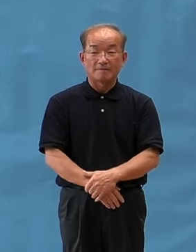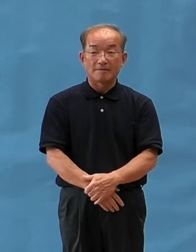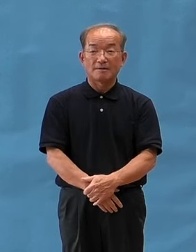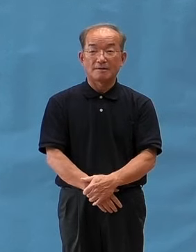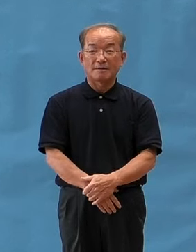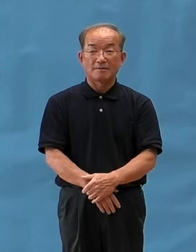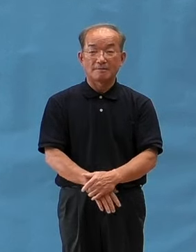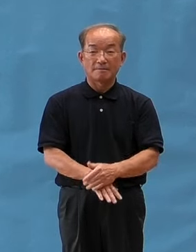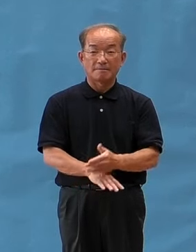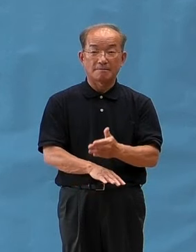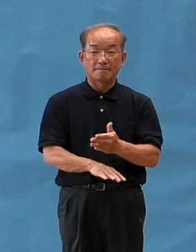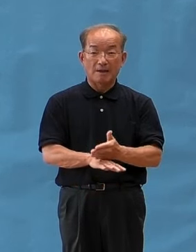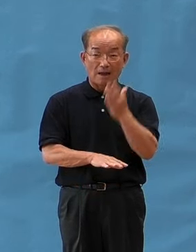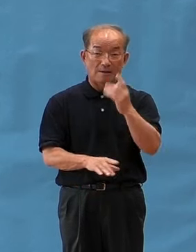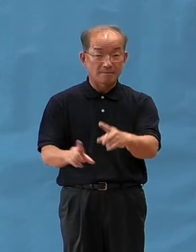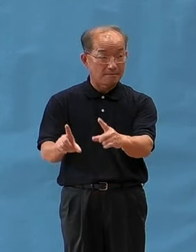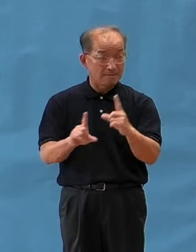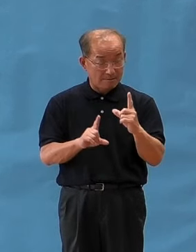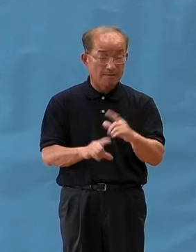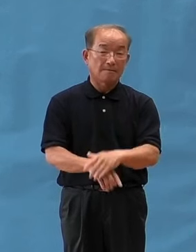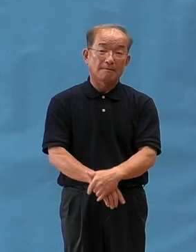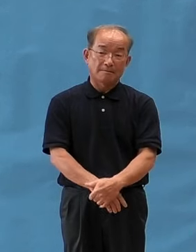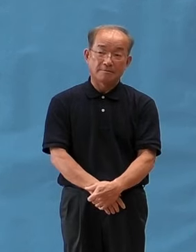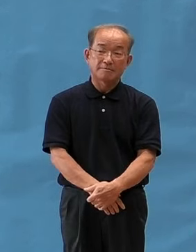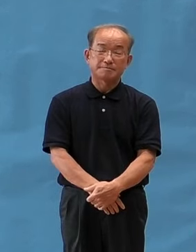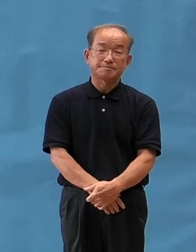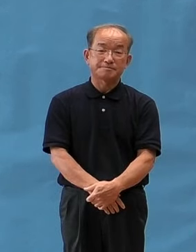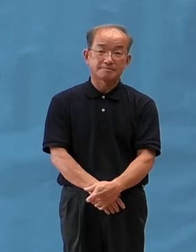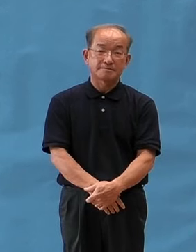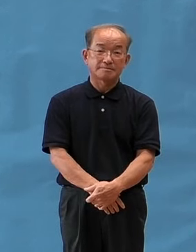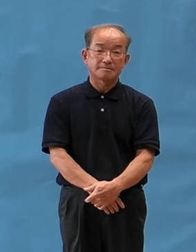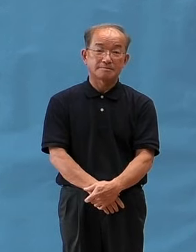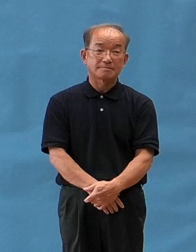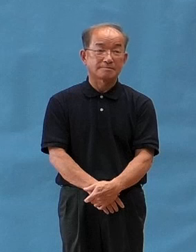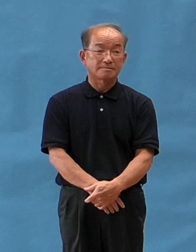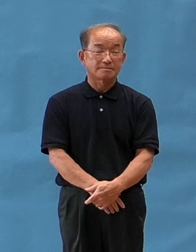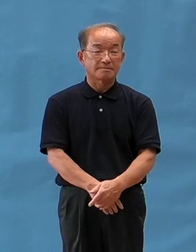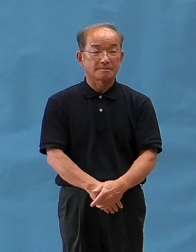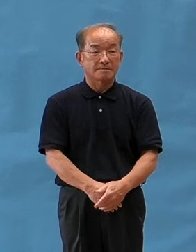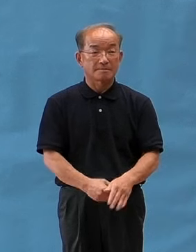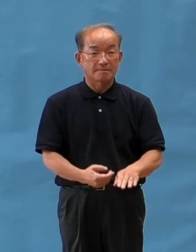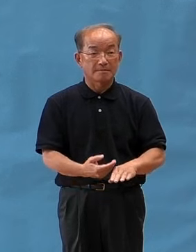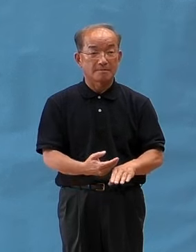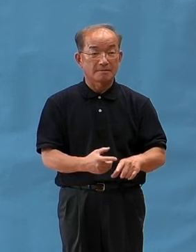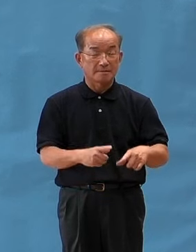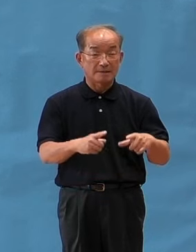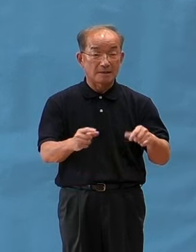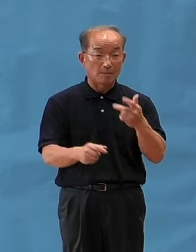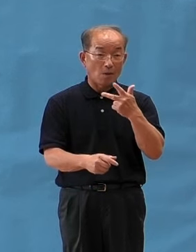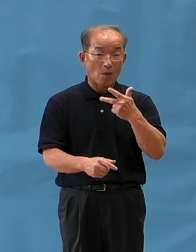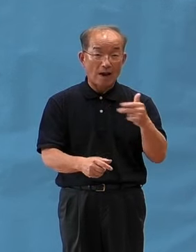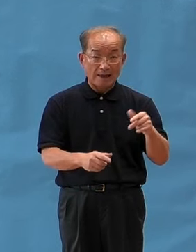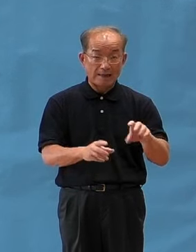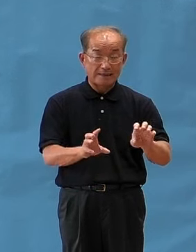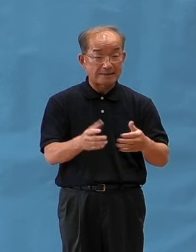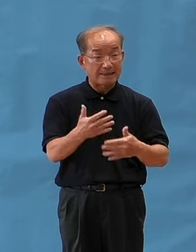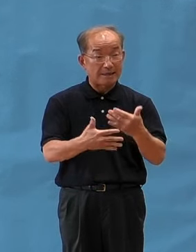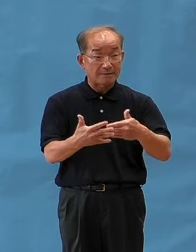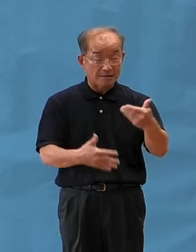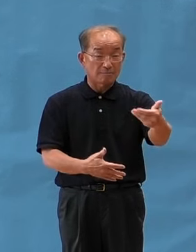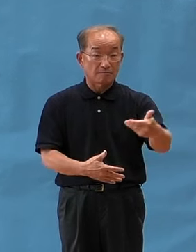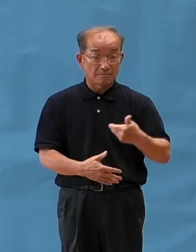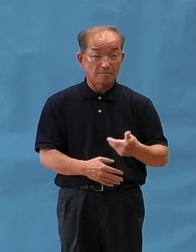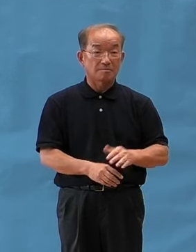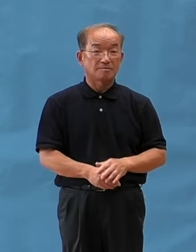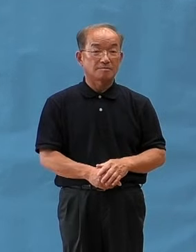すみません、ありがとうございました。 はい、どうぞ。 日本海テレビの高井と申します。冒頭の